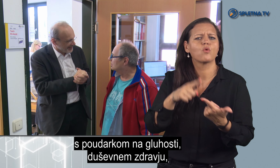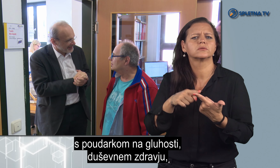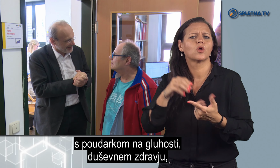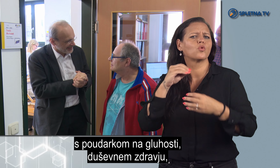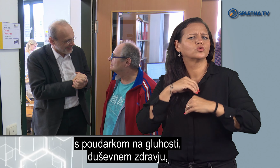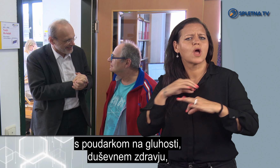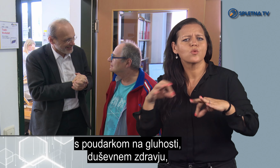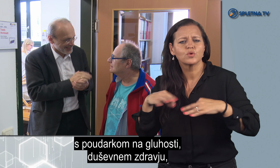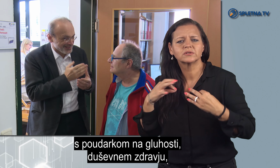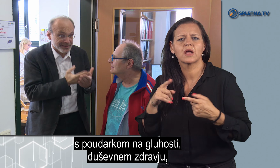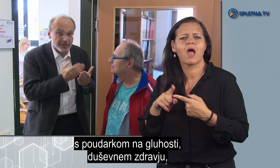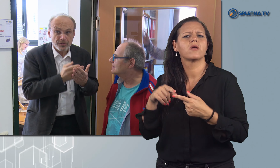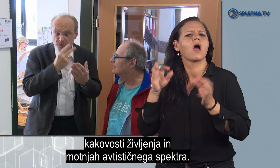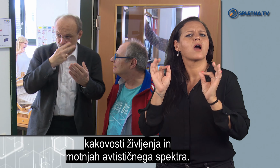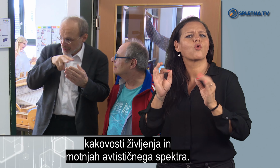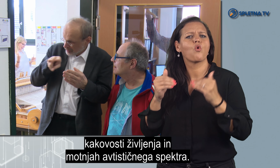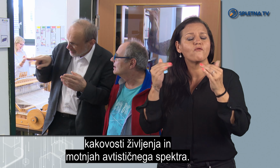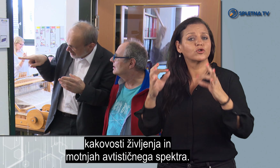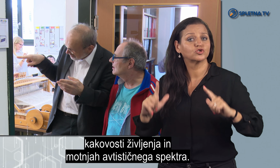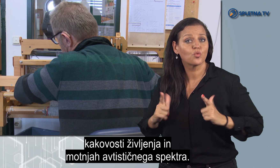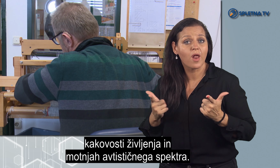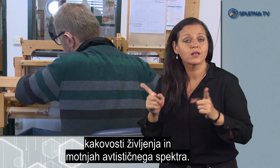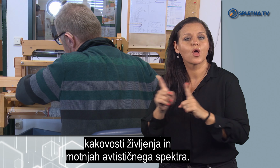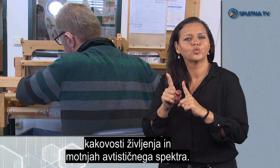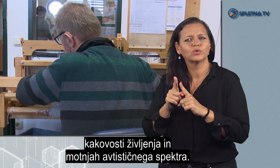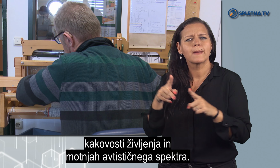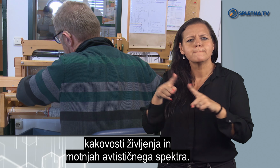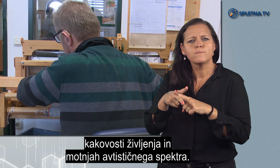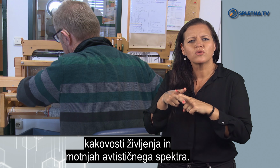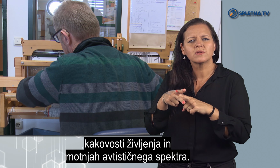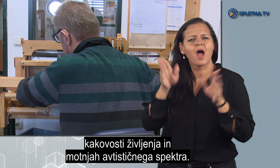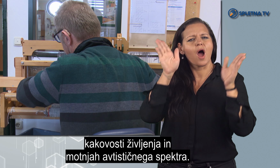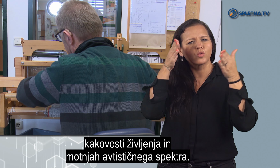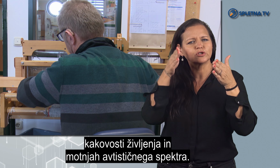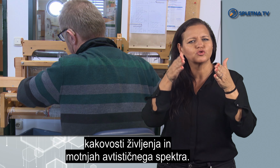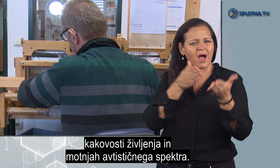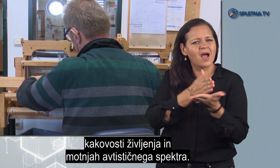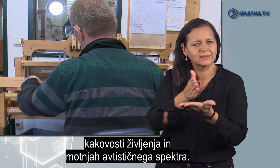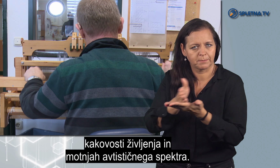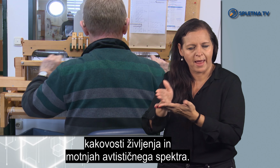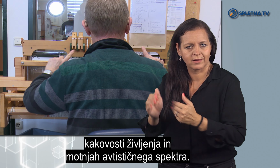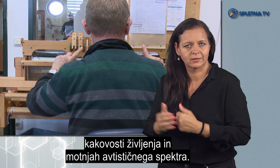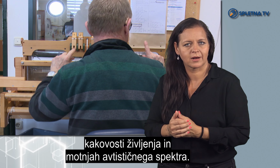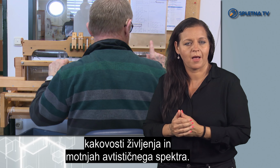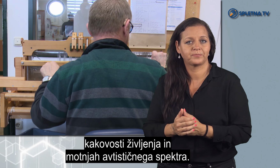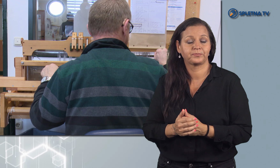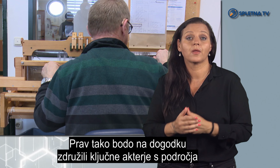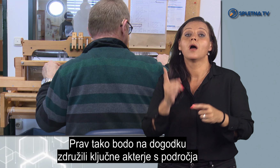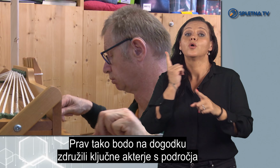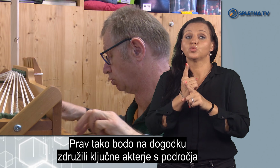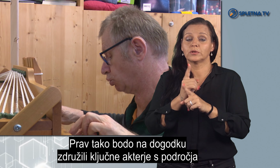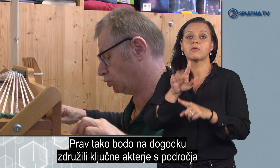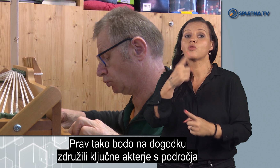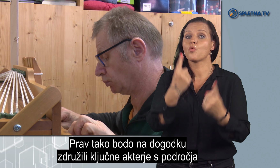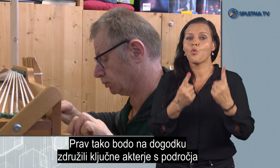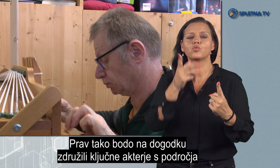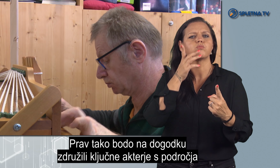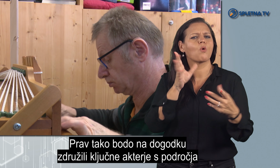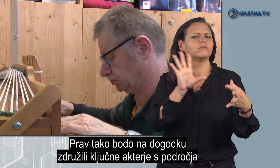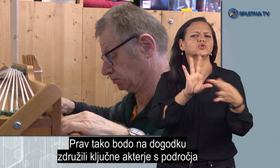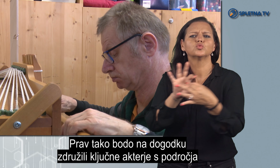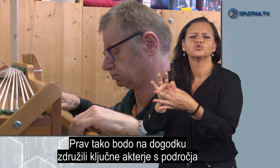gluhosti, duševnem zdravju, kakovosti življenja in motnjah avtističnega spektra. Prav tako